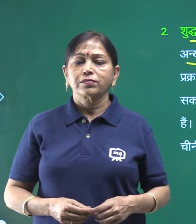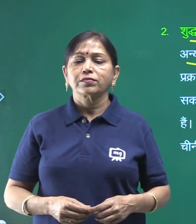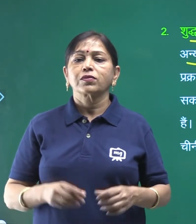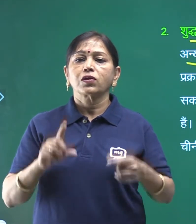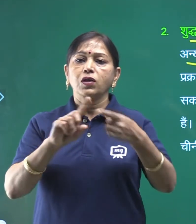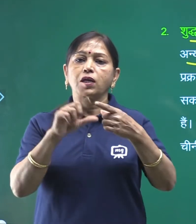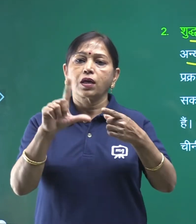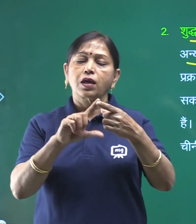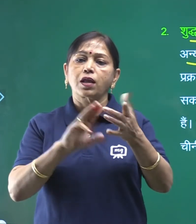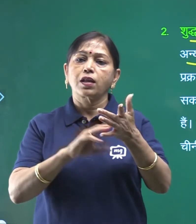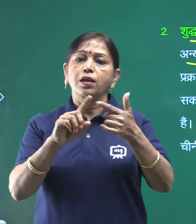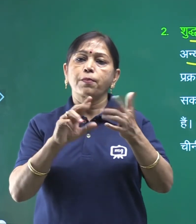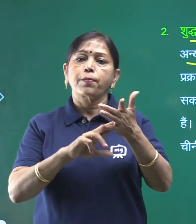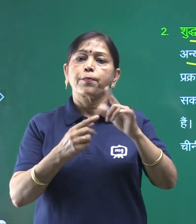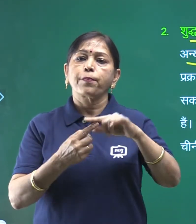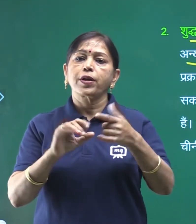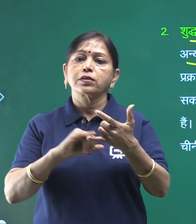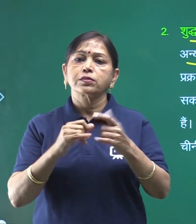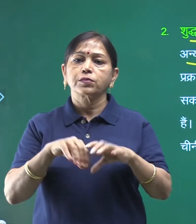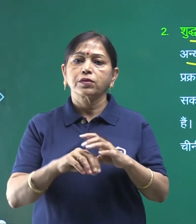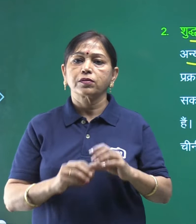तत्वों में